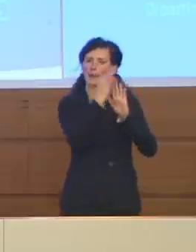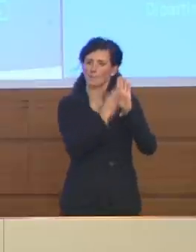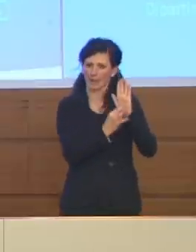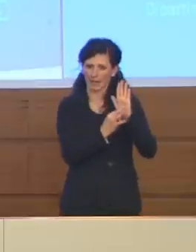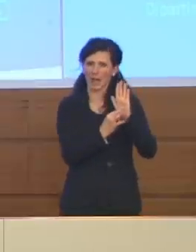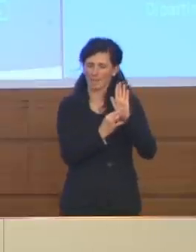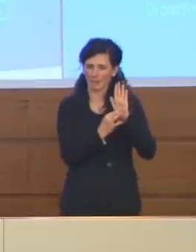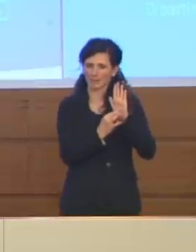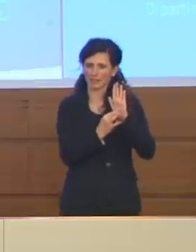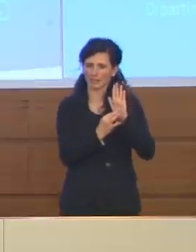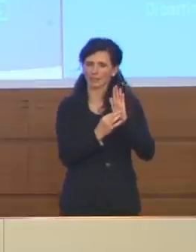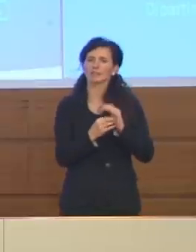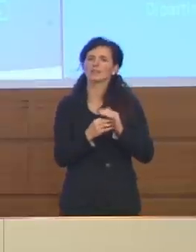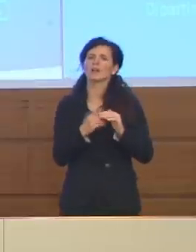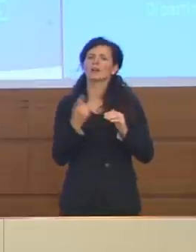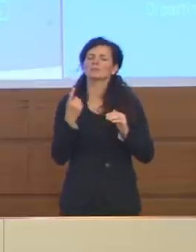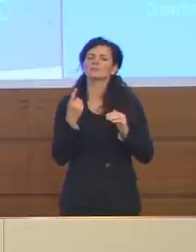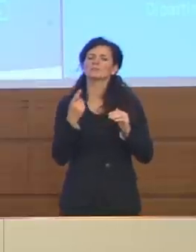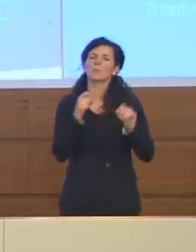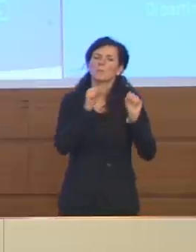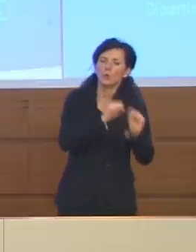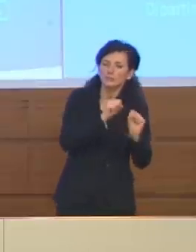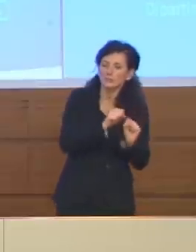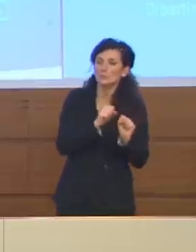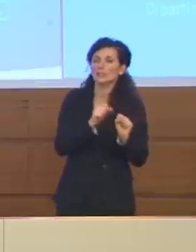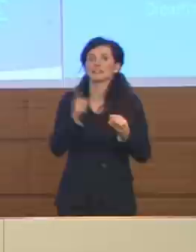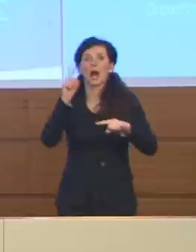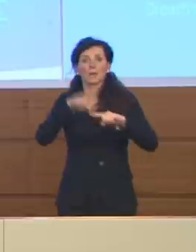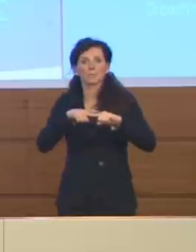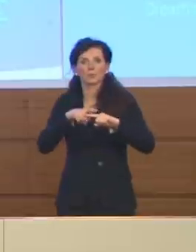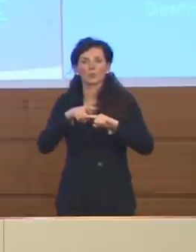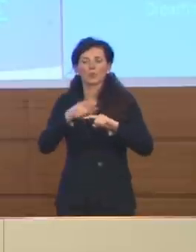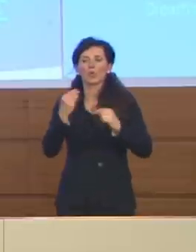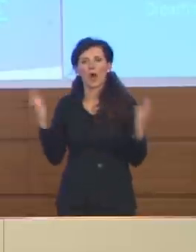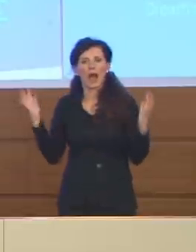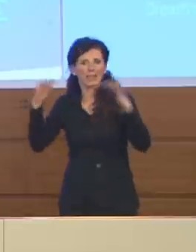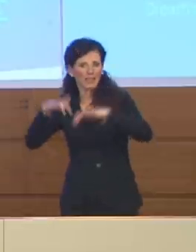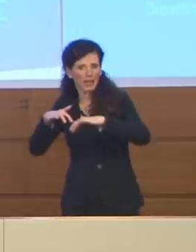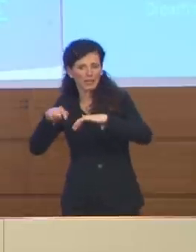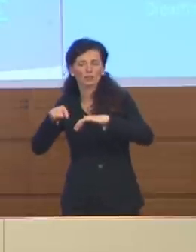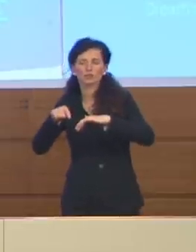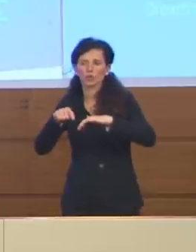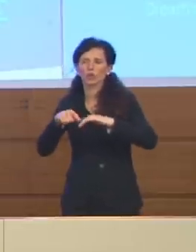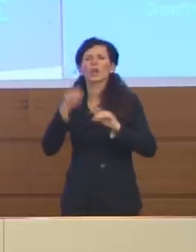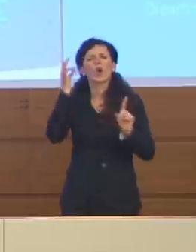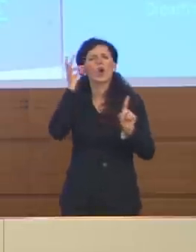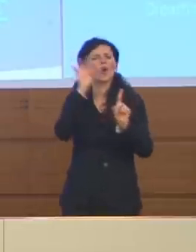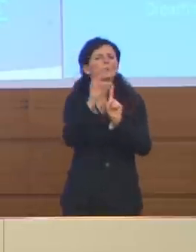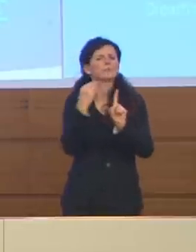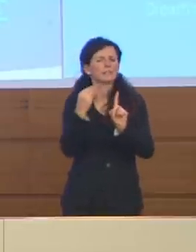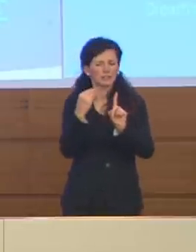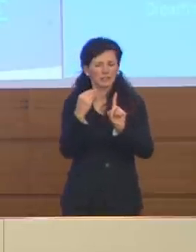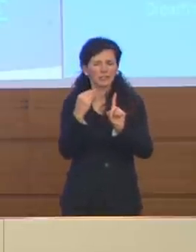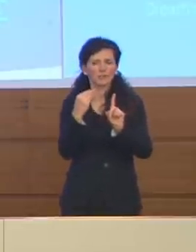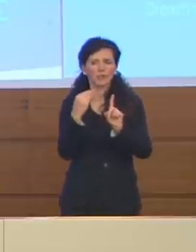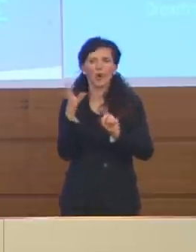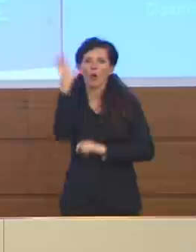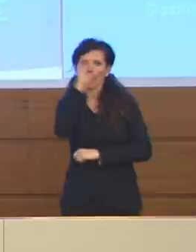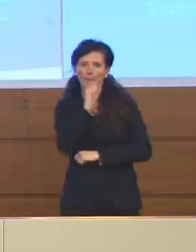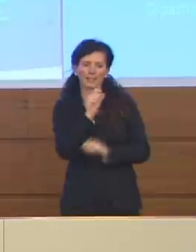con l'obiettivo di identificare dei settori produttivi